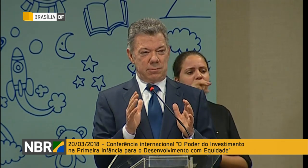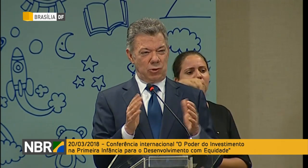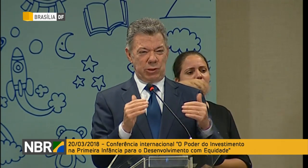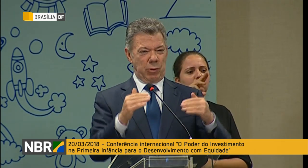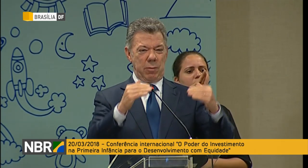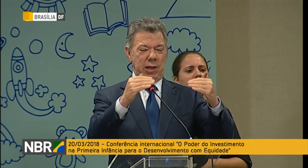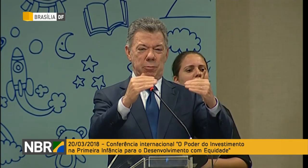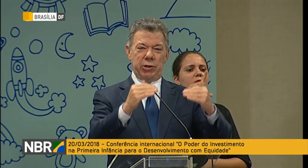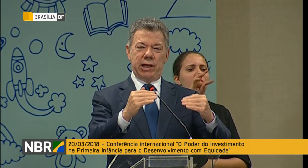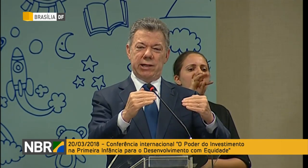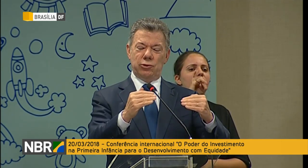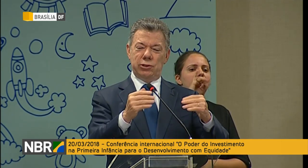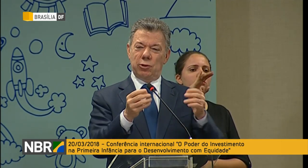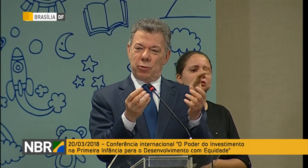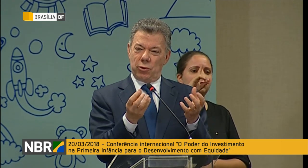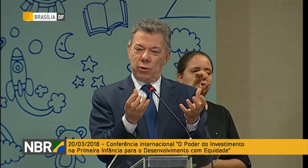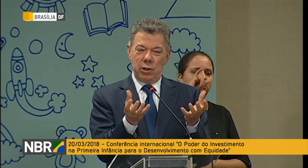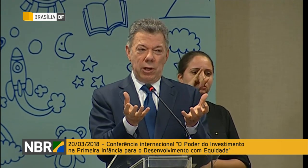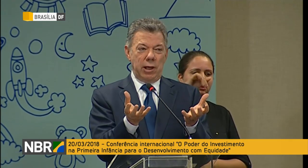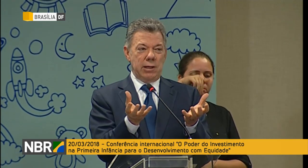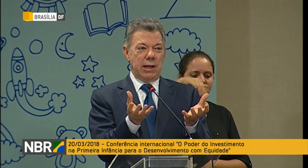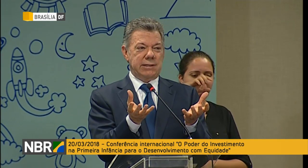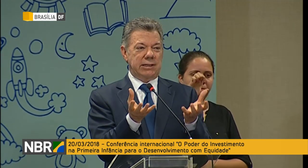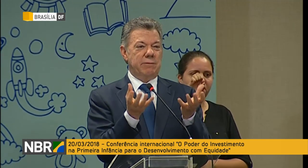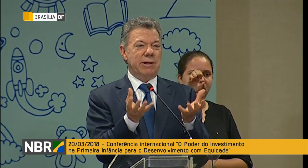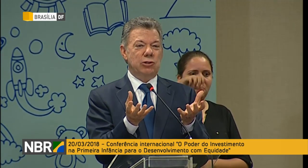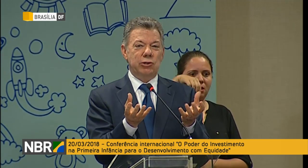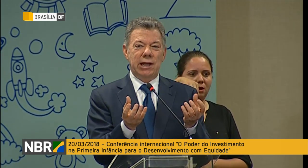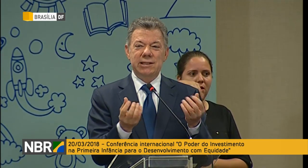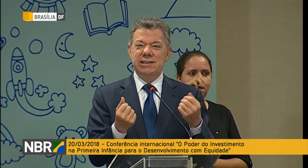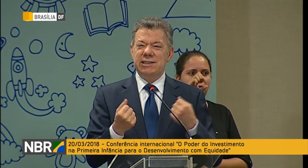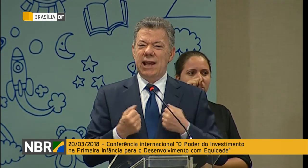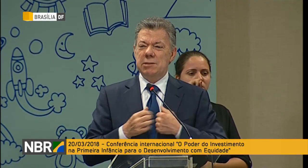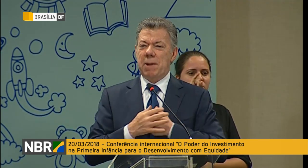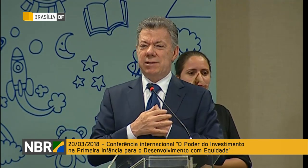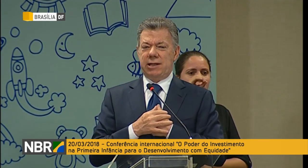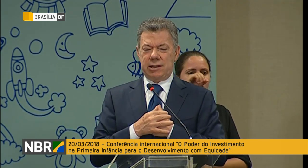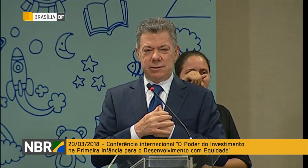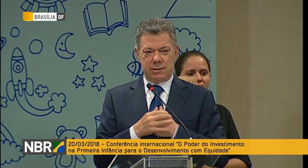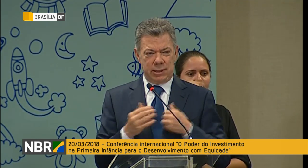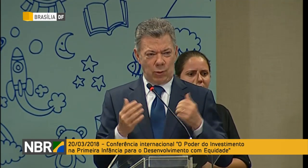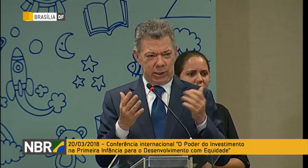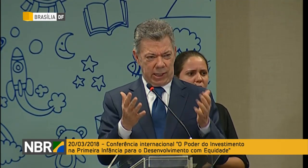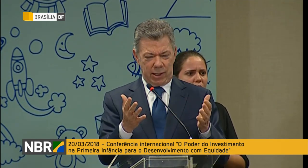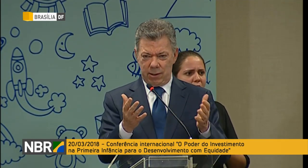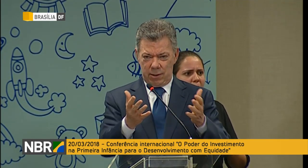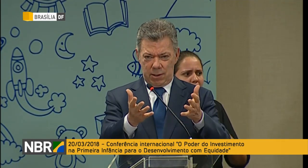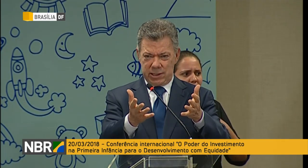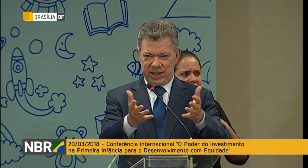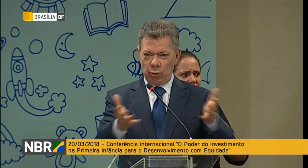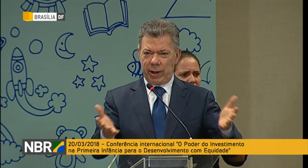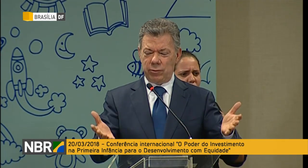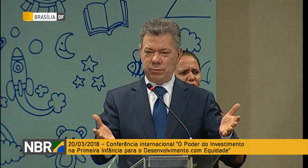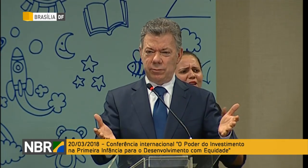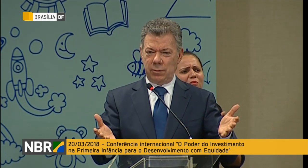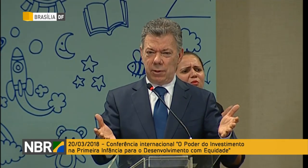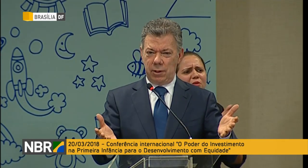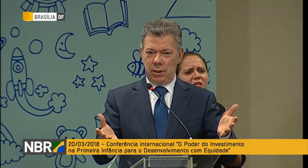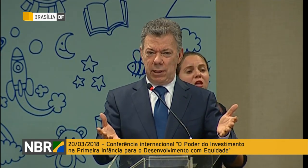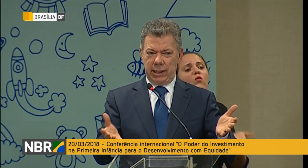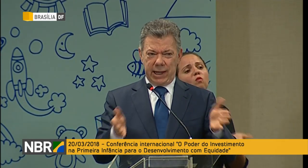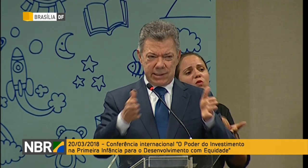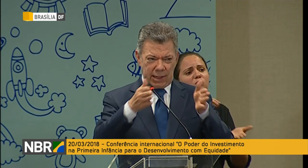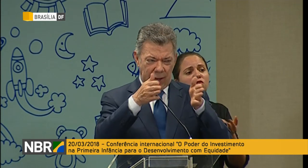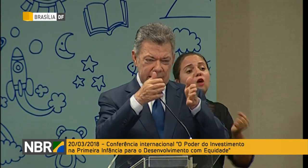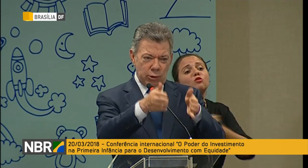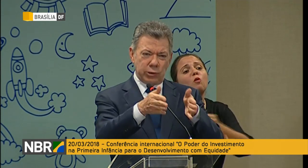que a pobreza não se pode medir por, digamos, suas rendas, mas sim pela satisfação das necessidades básicas de qualquer ser